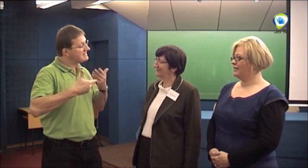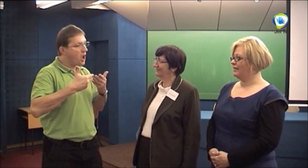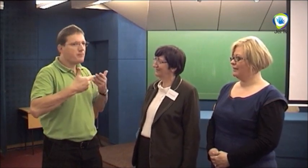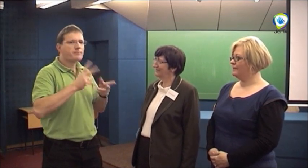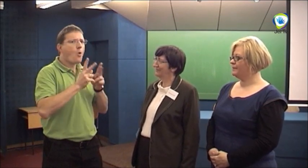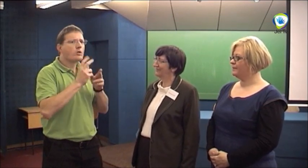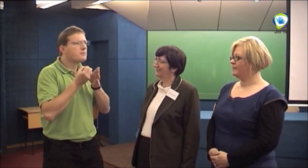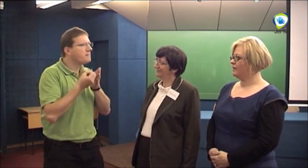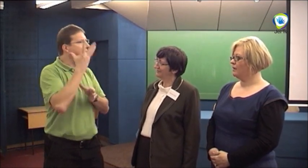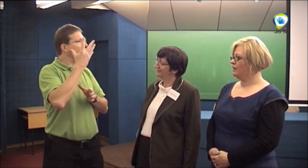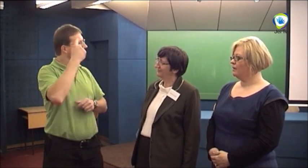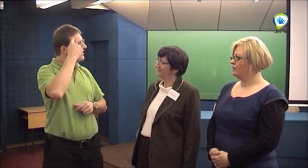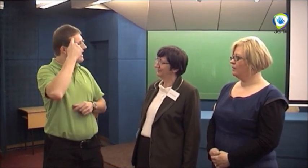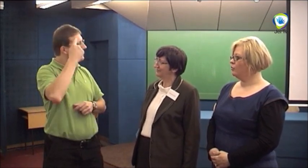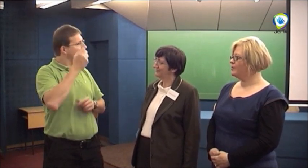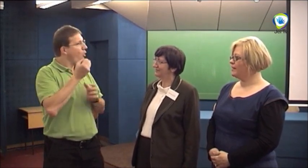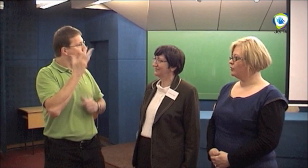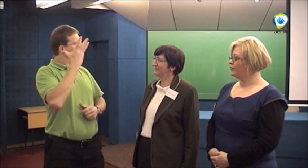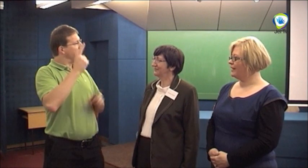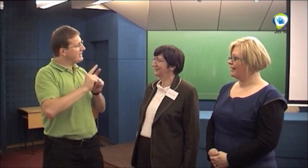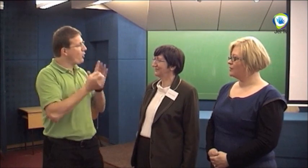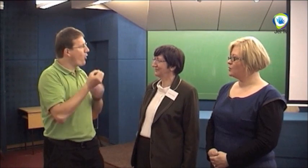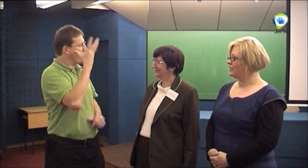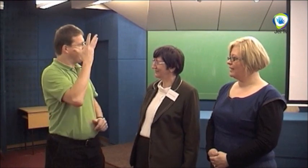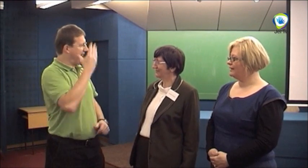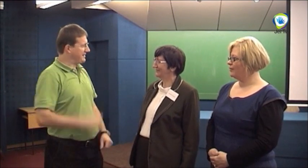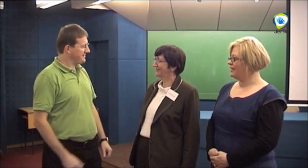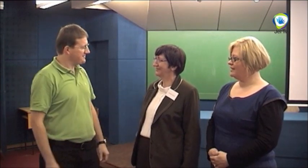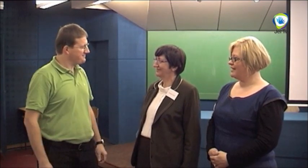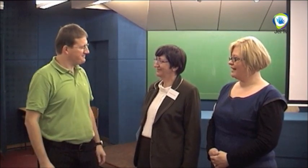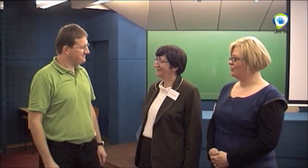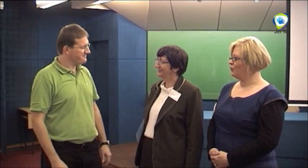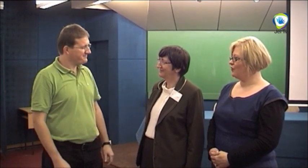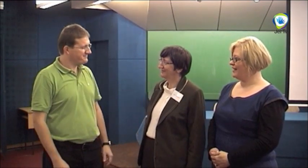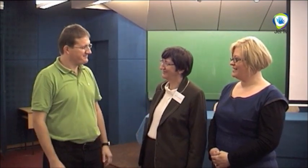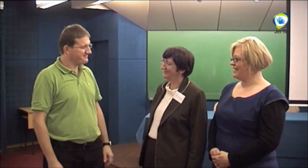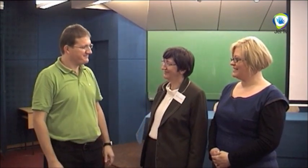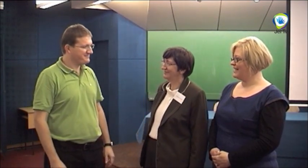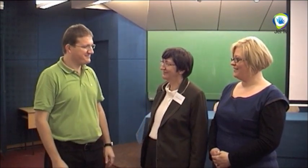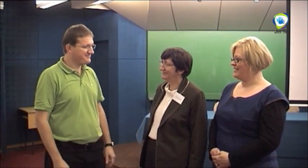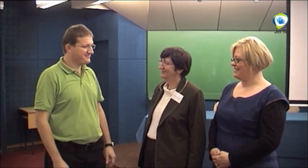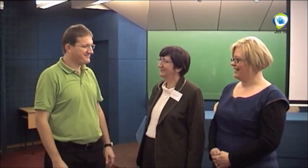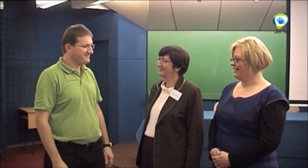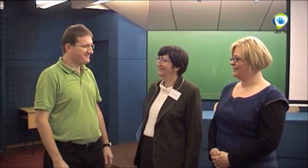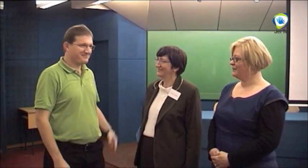föltenni. Hogy merült fel ennek az ötlete, hogy egy ilyen konferenciát szervezzenek?